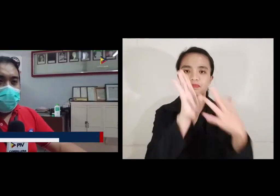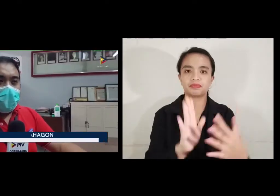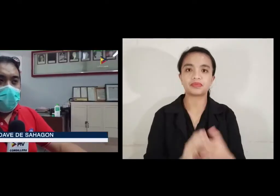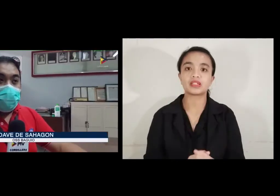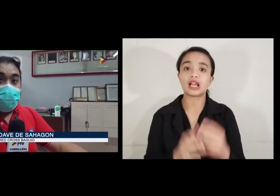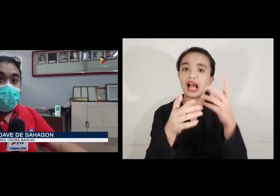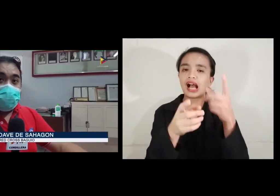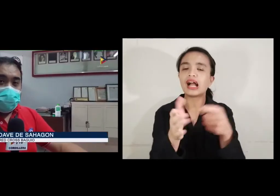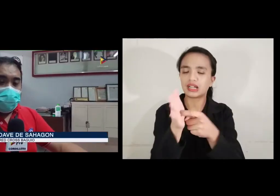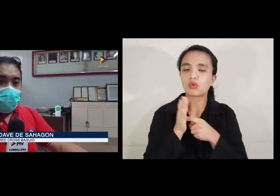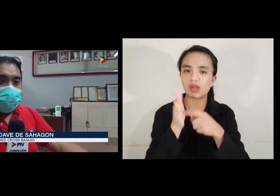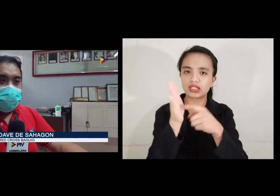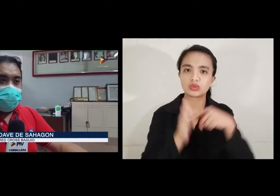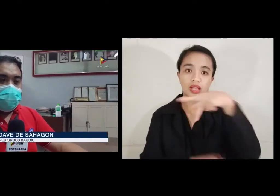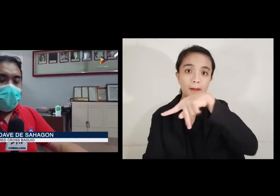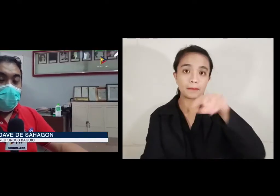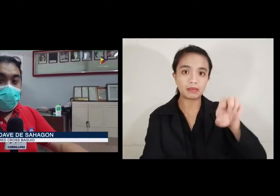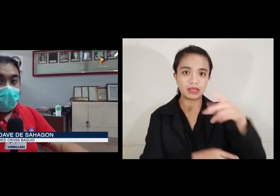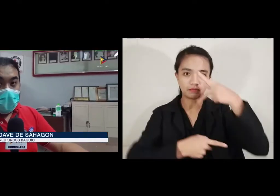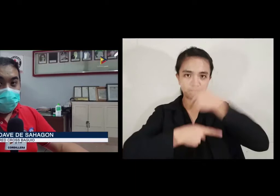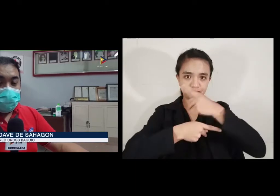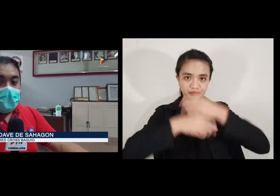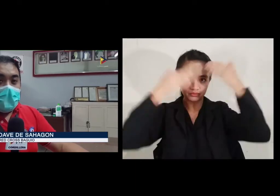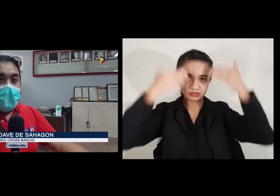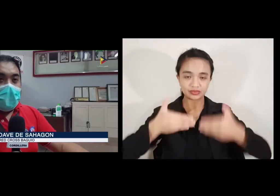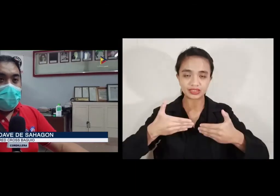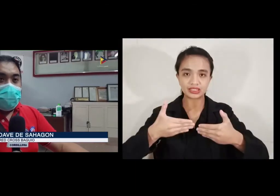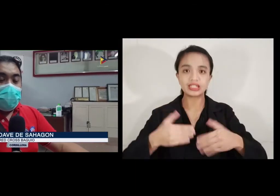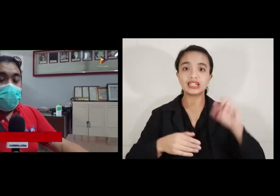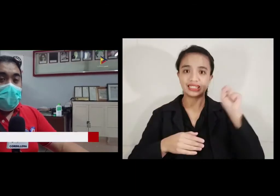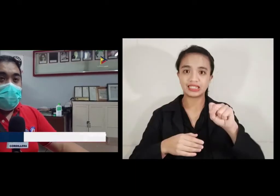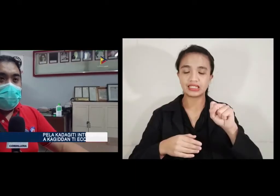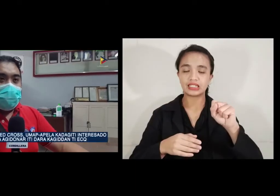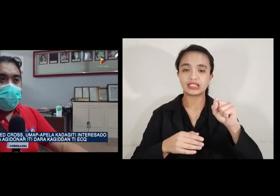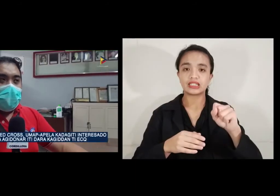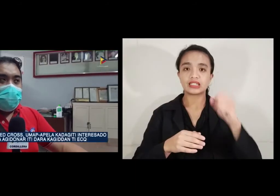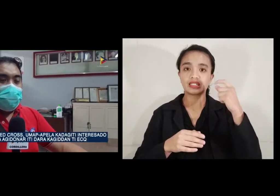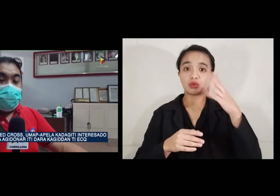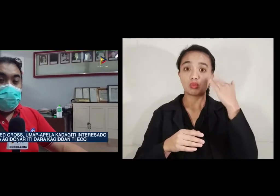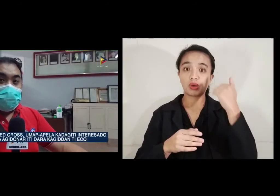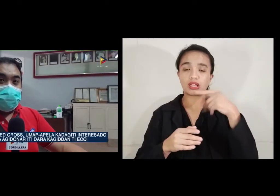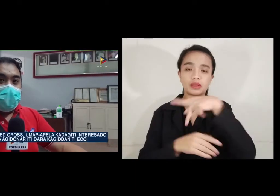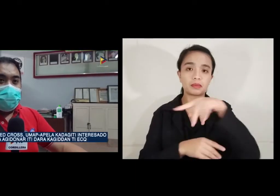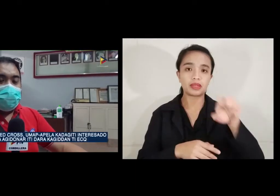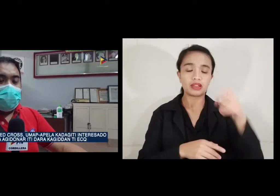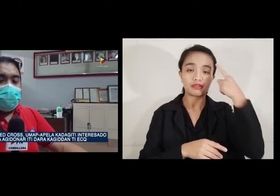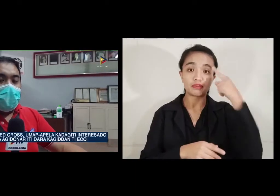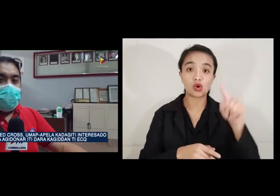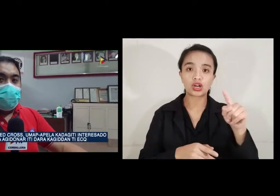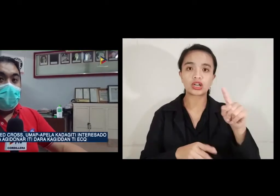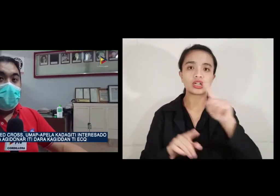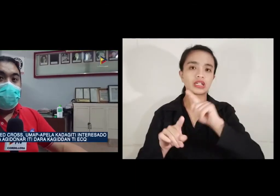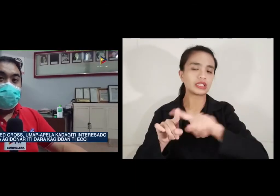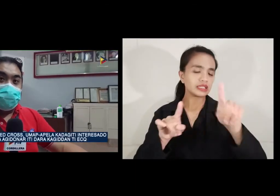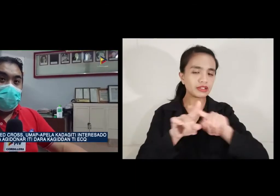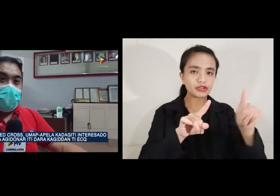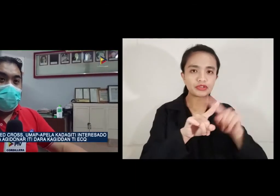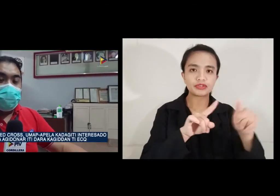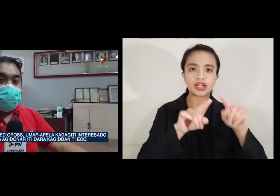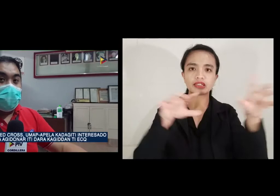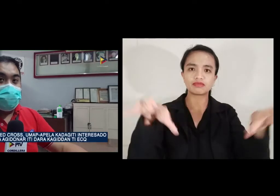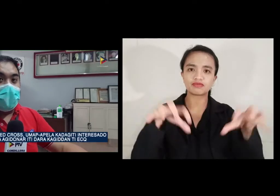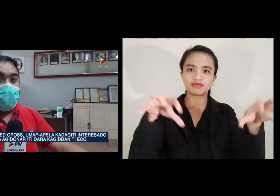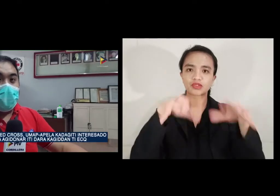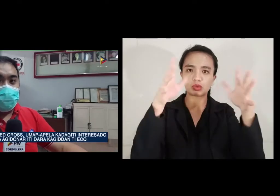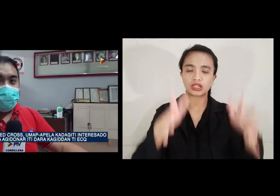kami ng PPEs din po, so it's not only for us. Binibigay din natin po yung mga ibang PPEs po natin sa ating mga frontliners po, lalo